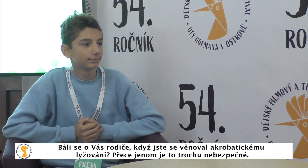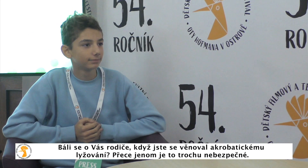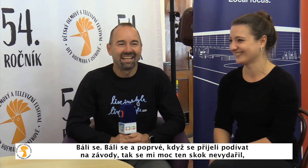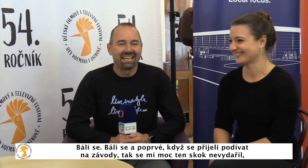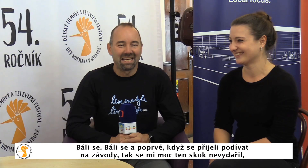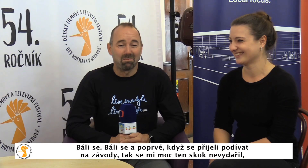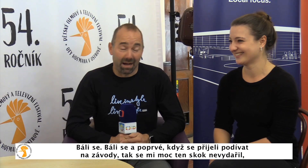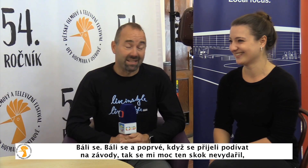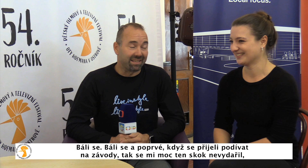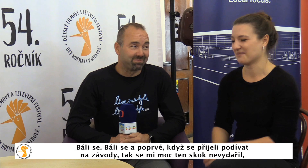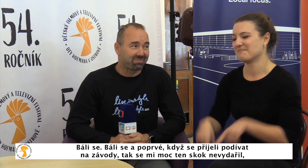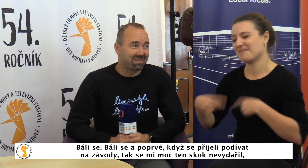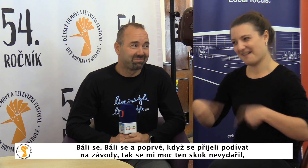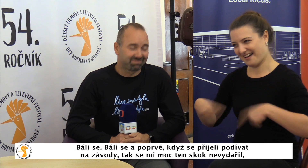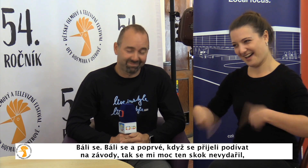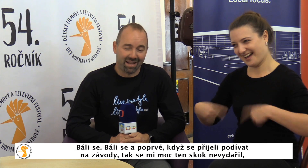nebezpečné.